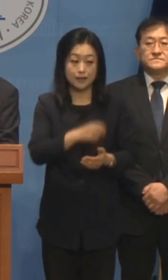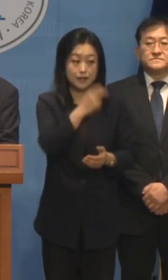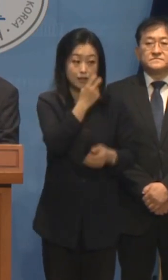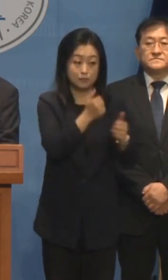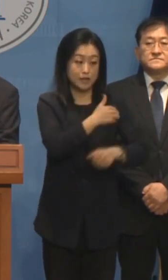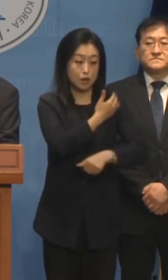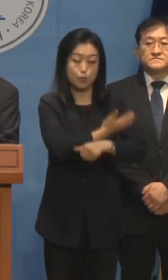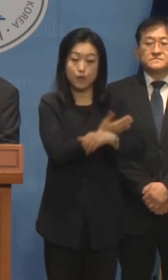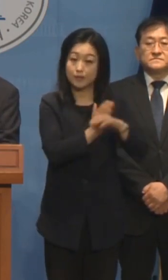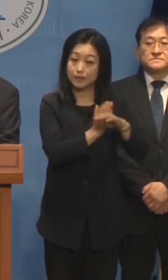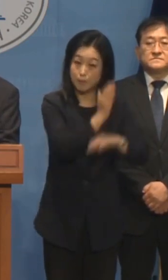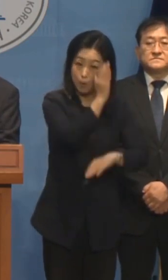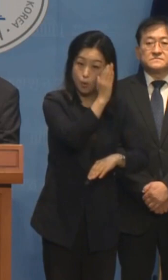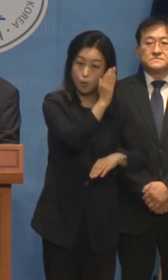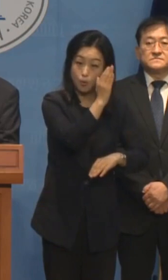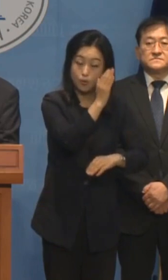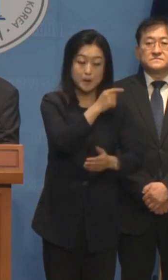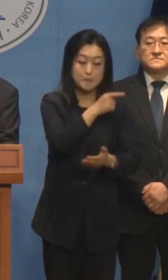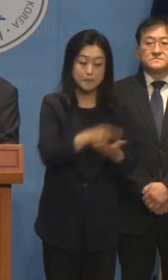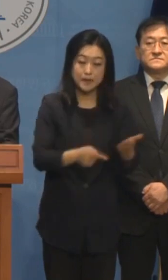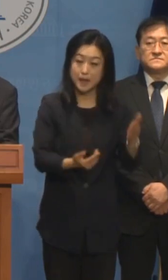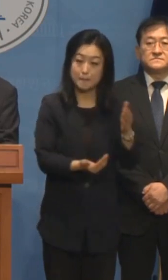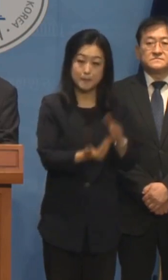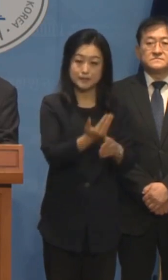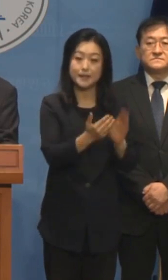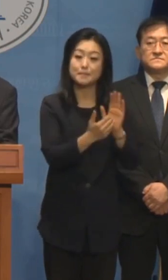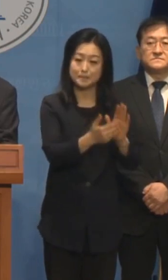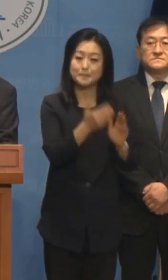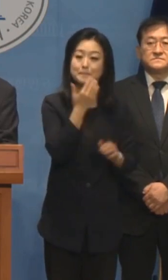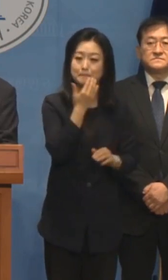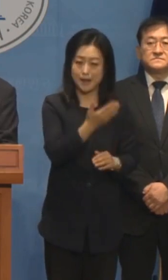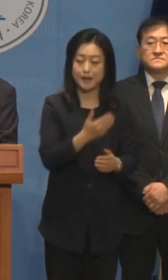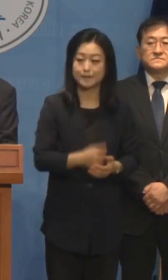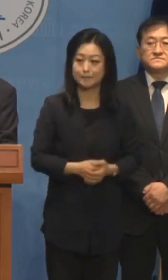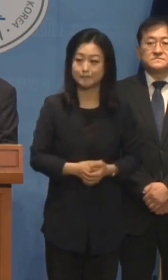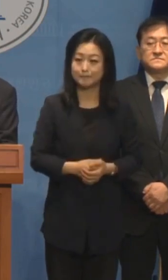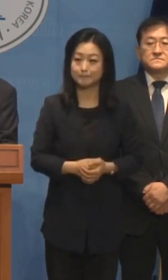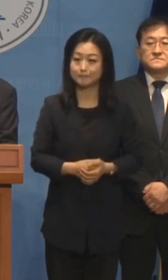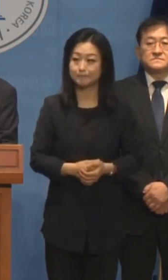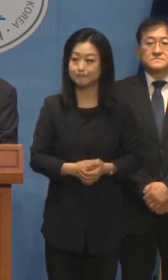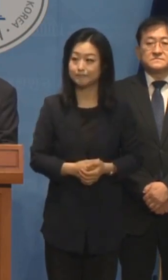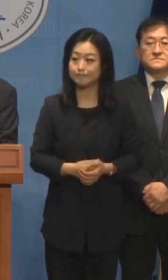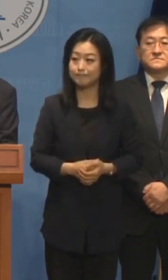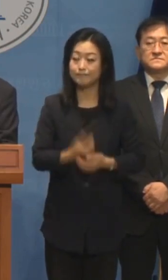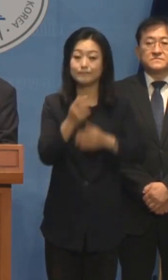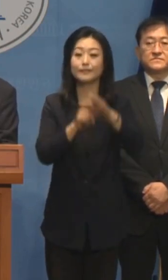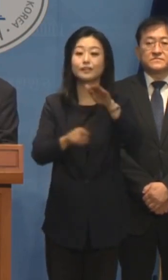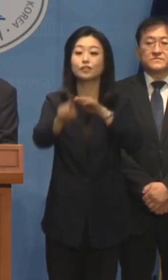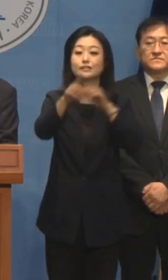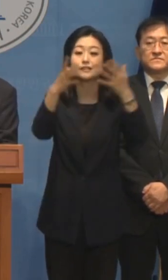검찰권 남용에 의한 피해자가 발생하지 않도록 선진 사법 시스템을